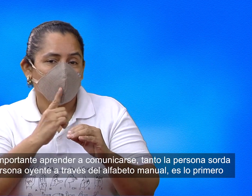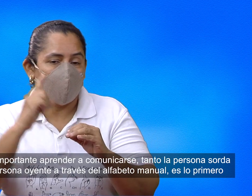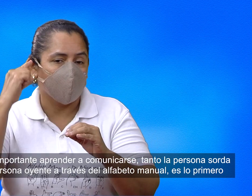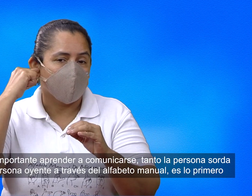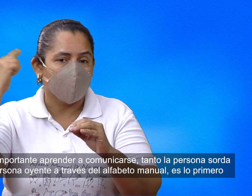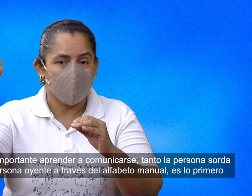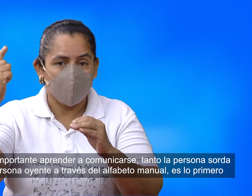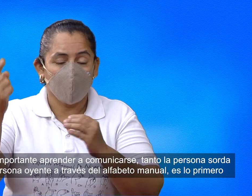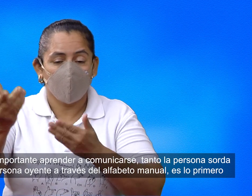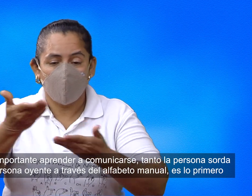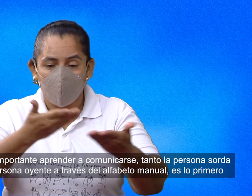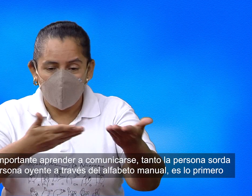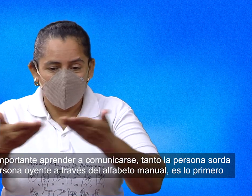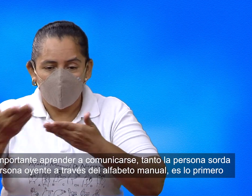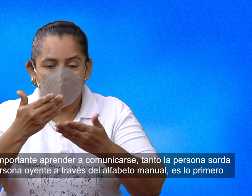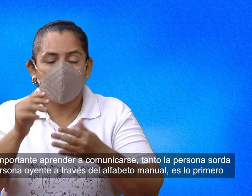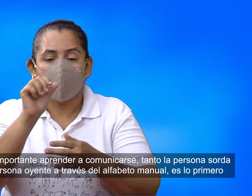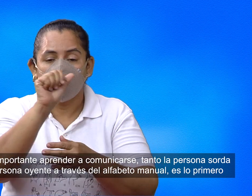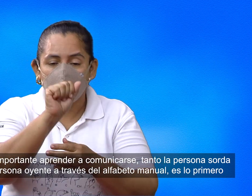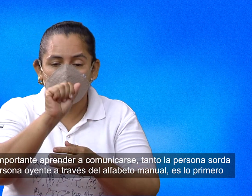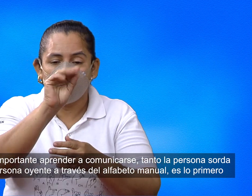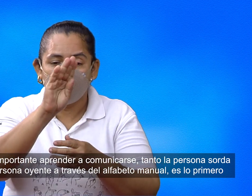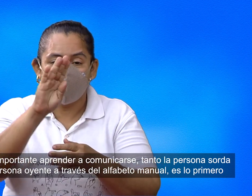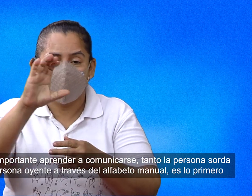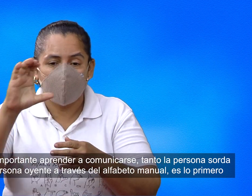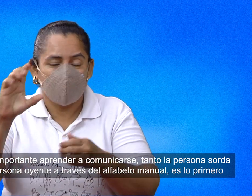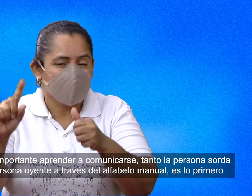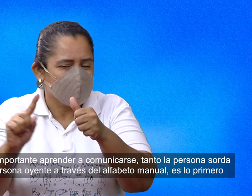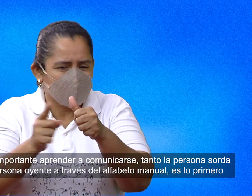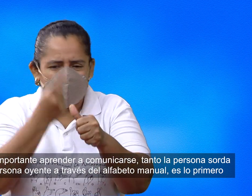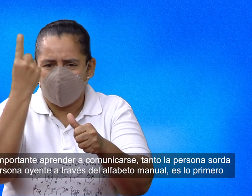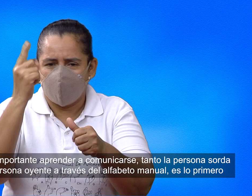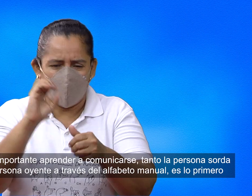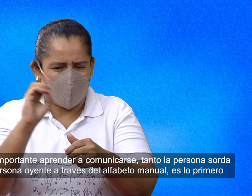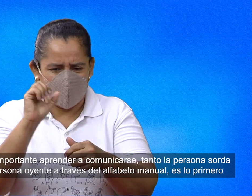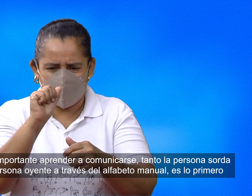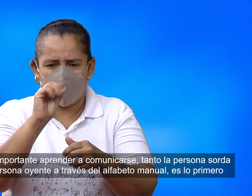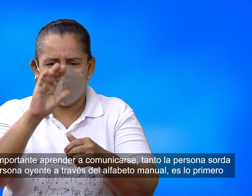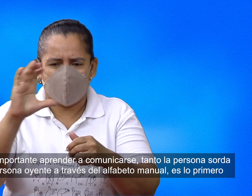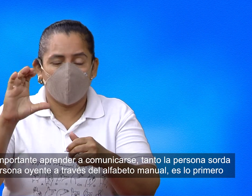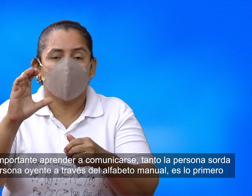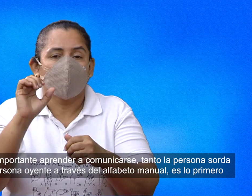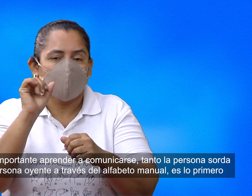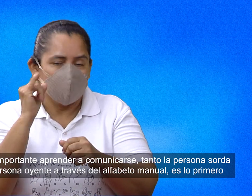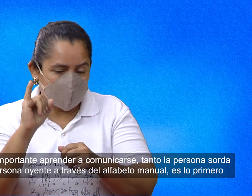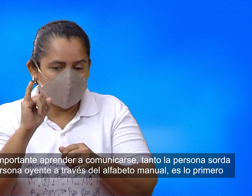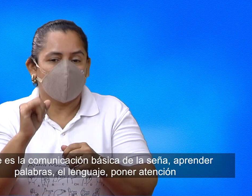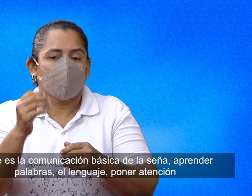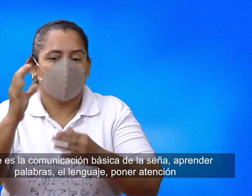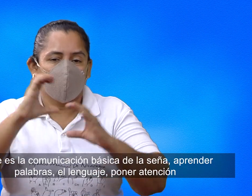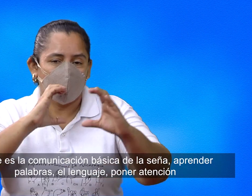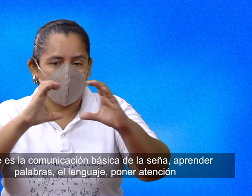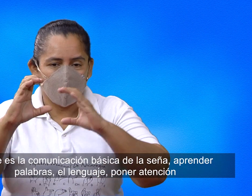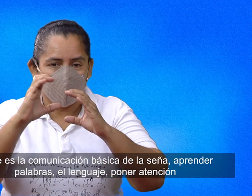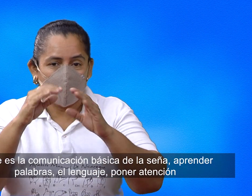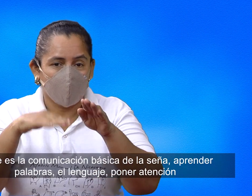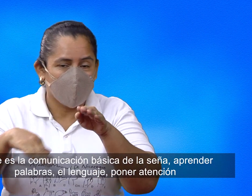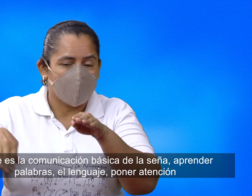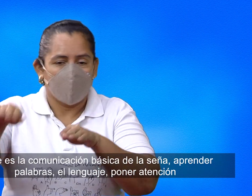la persona sorda y la persona oyente, a través del alfabeto manual. Es lo primero. En lo que es la comunicación básica